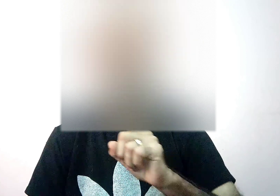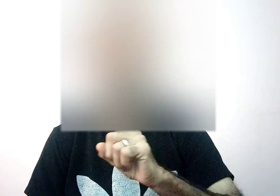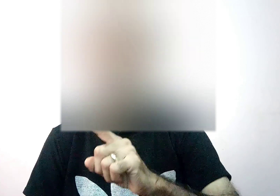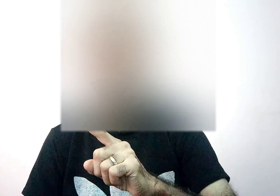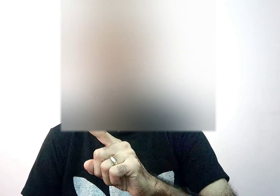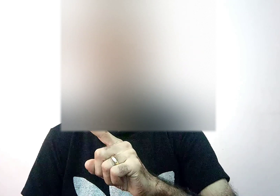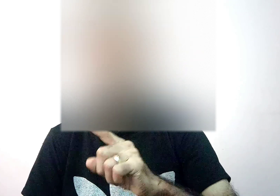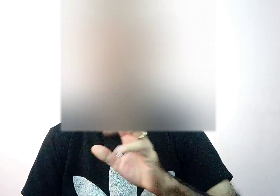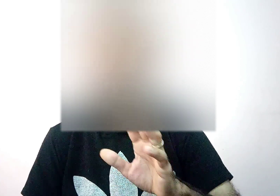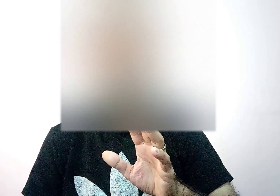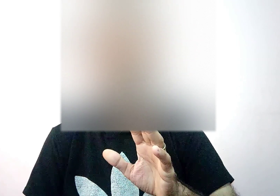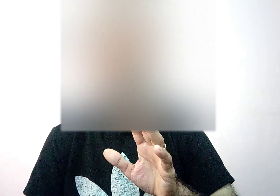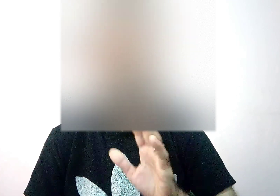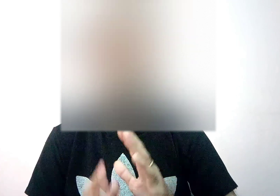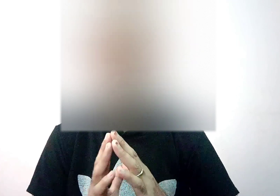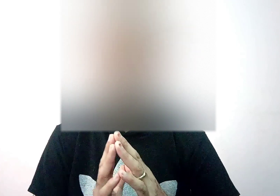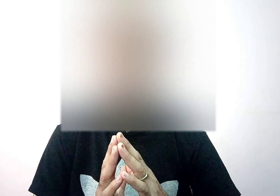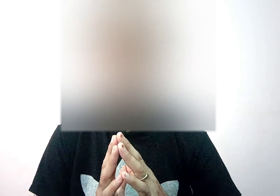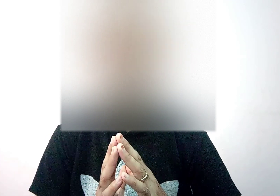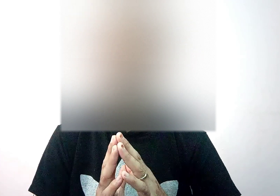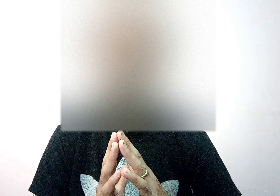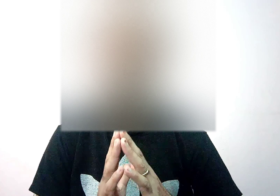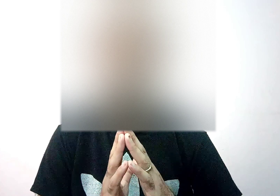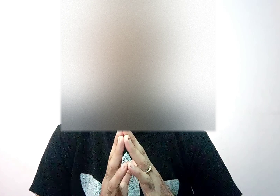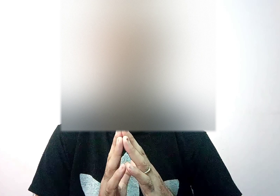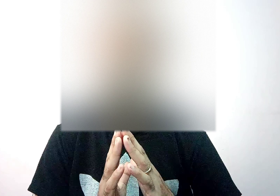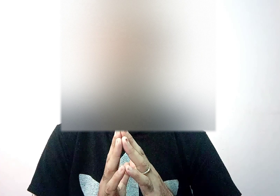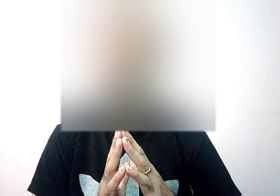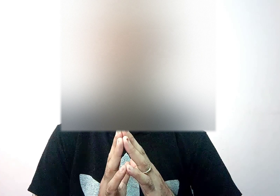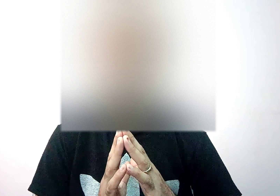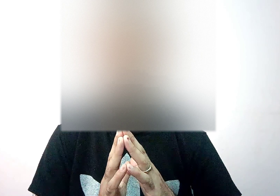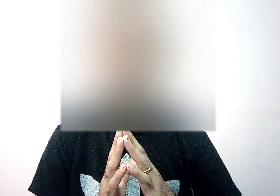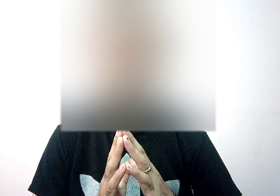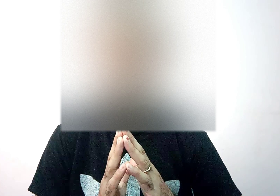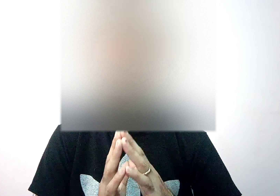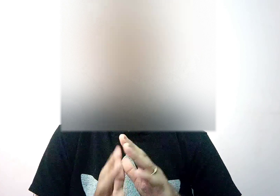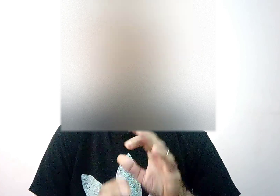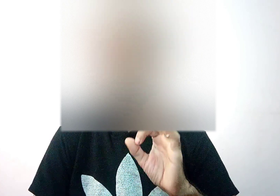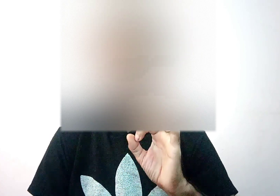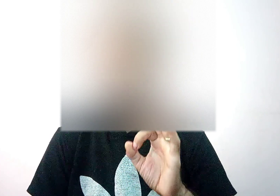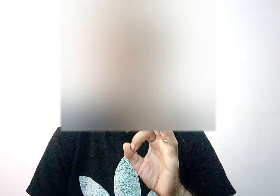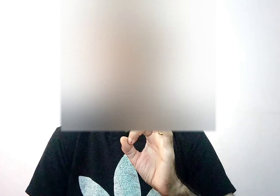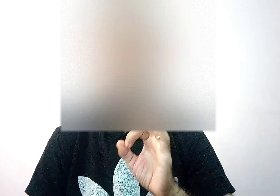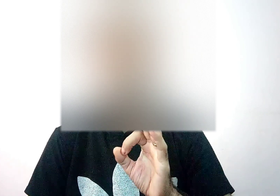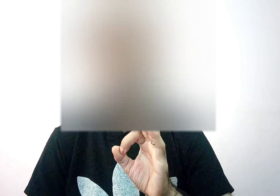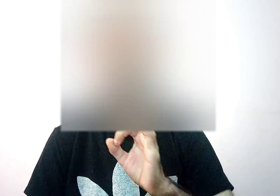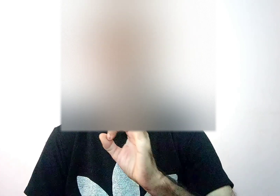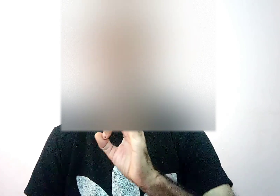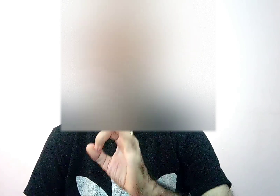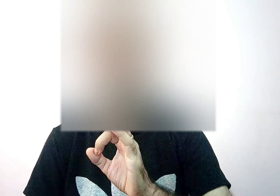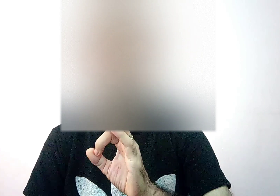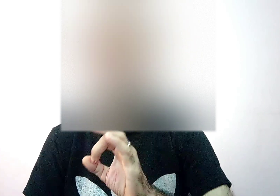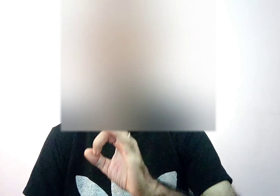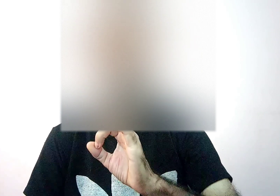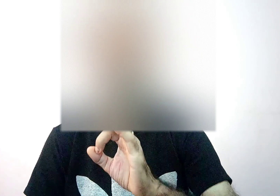شهداء. طبعا اللي قال هذا الكلام رئيس الإقليم، قال احنا هندافع على الإقليم بكل قوة حتى لو